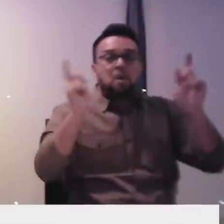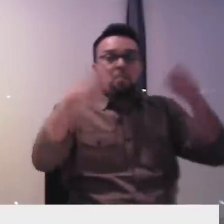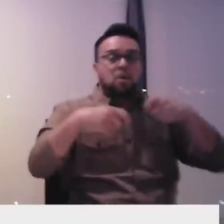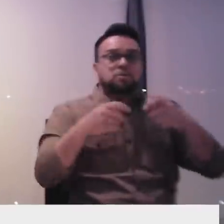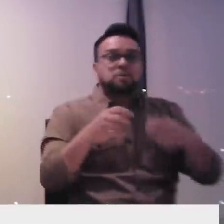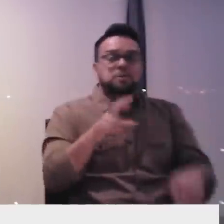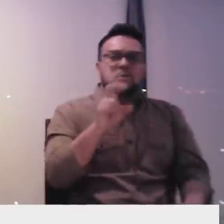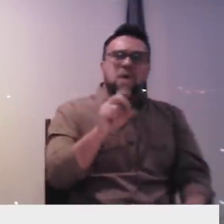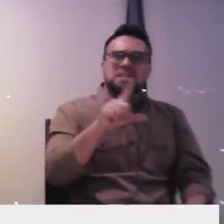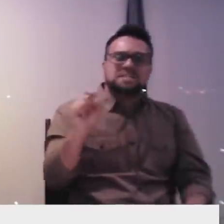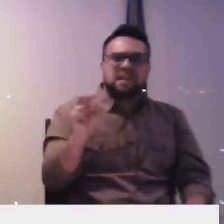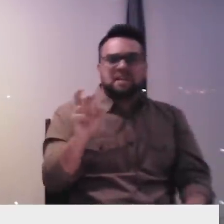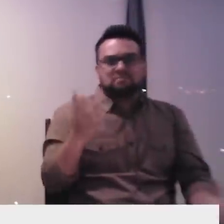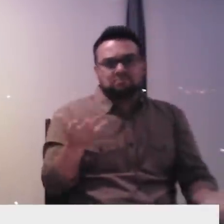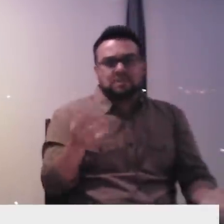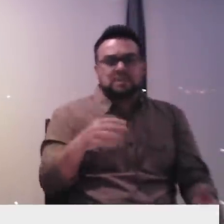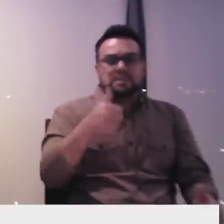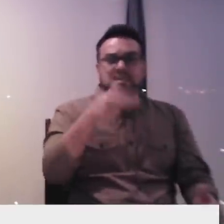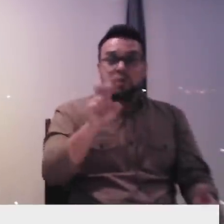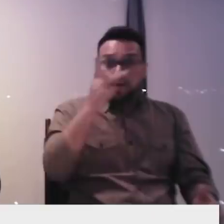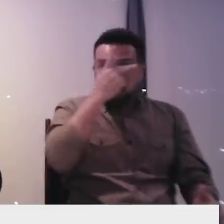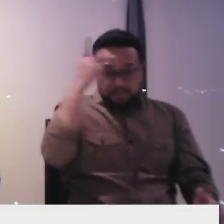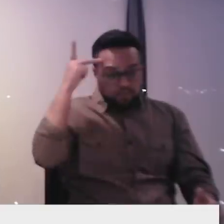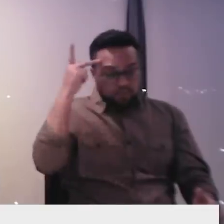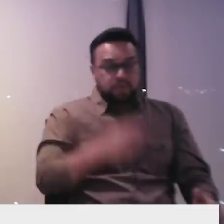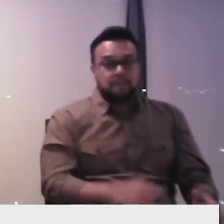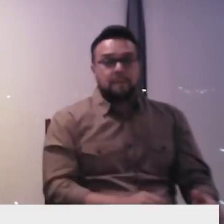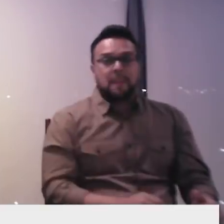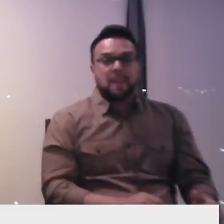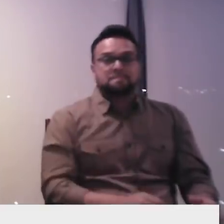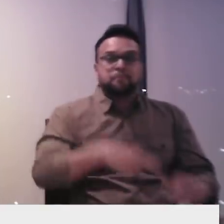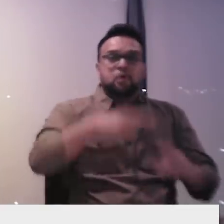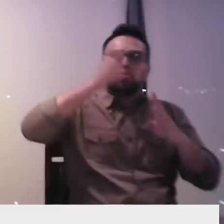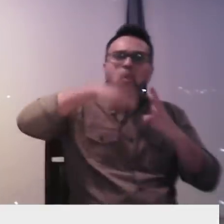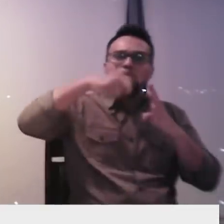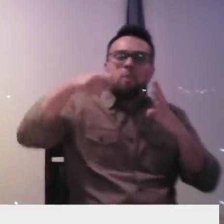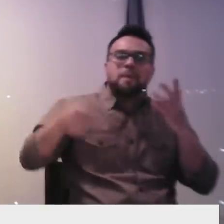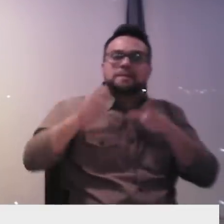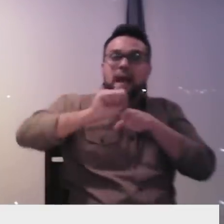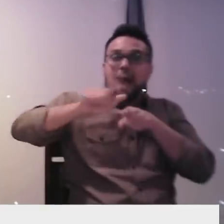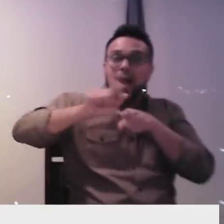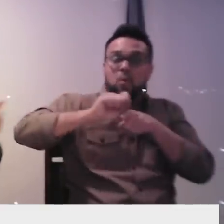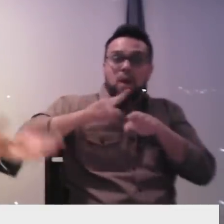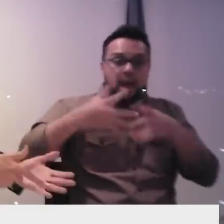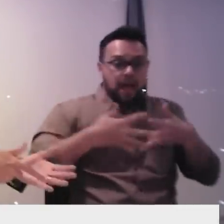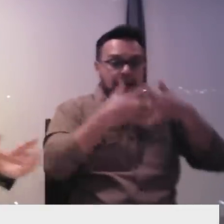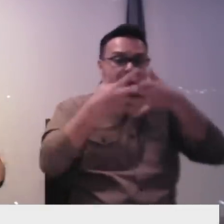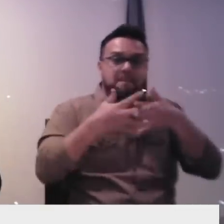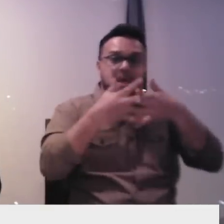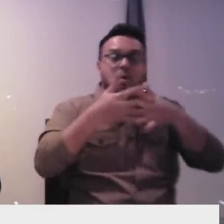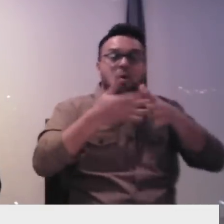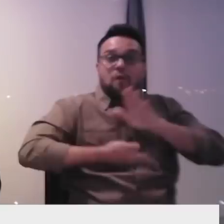condomínio, 50, 100, 150 pessoas, e todo mês, né, alugar vocês, alugar um caminhão e ir buscar